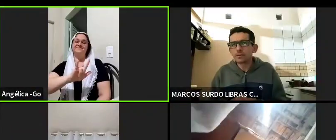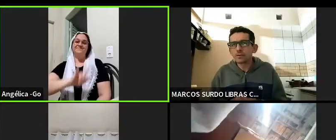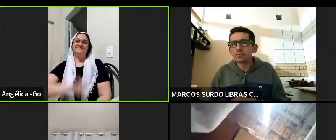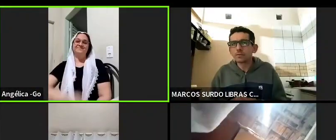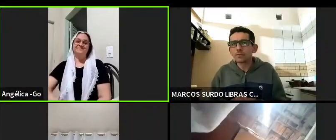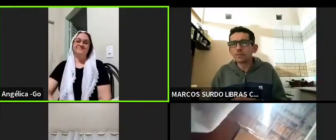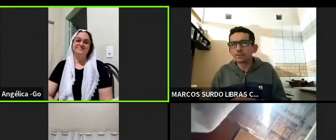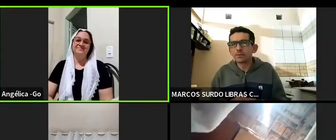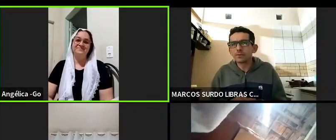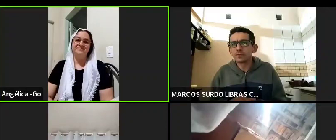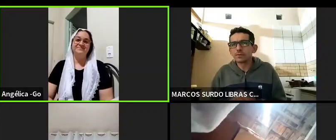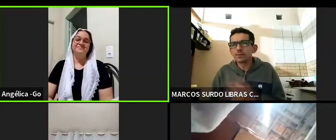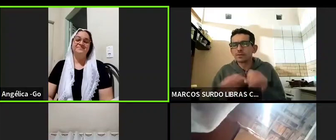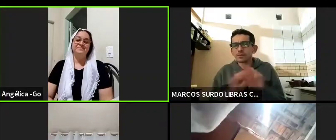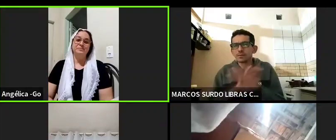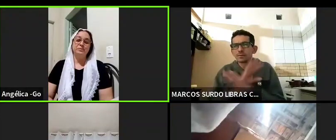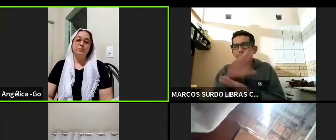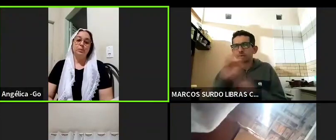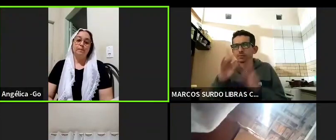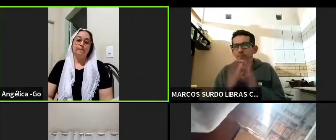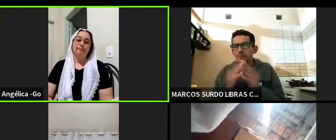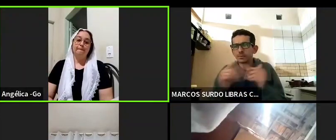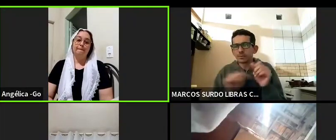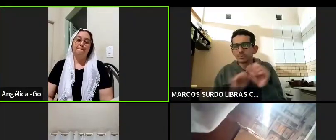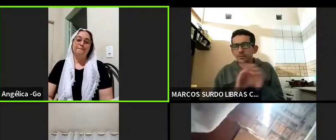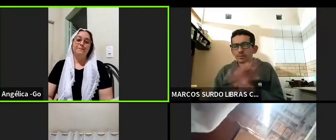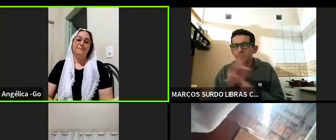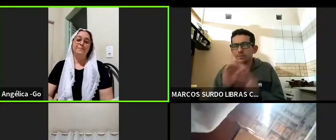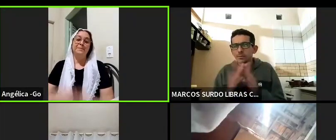eu me responsabilizo na tua vida.